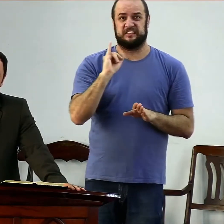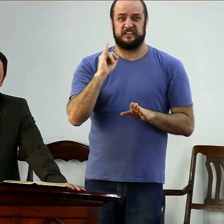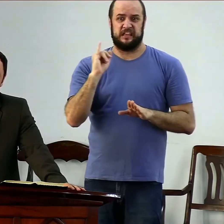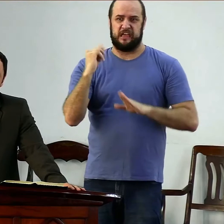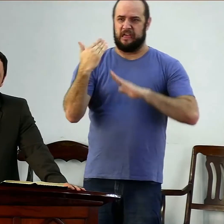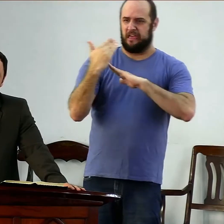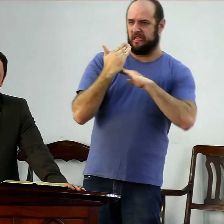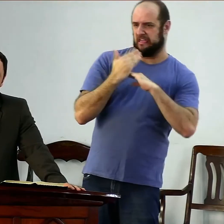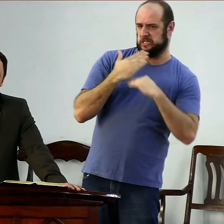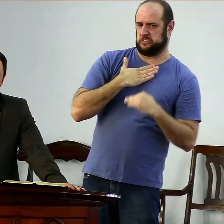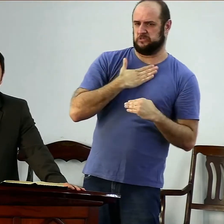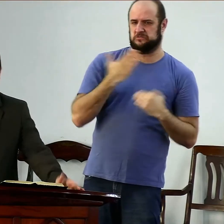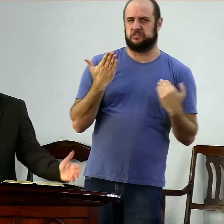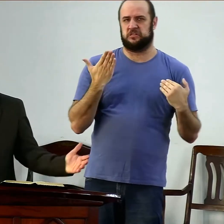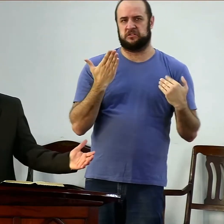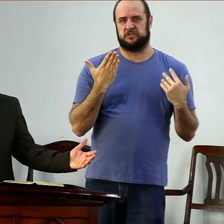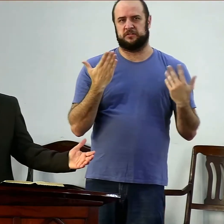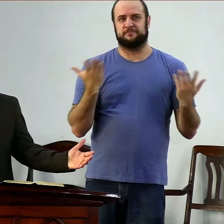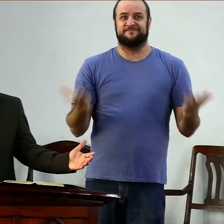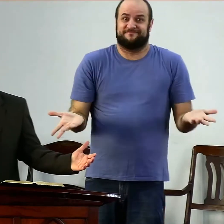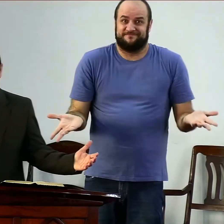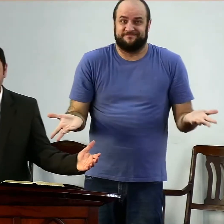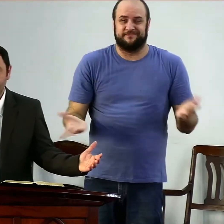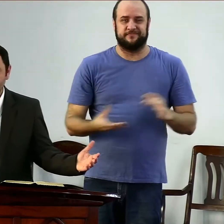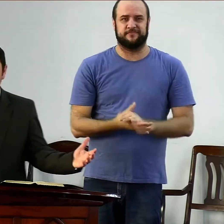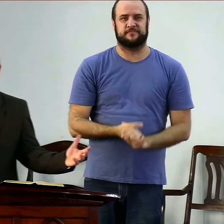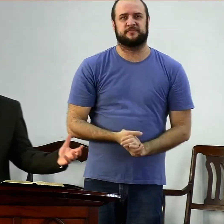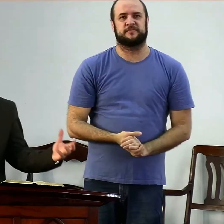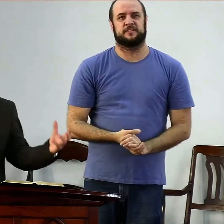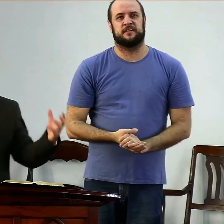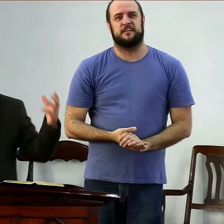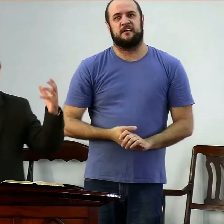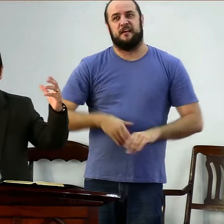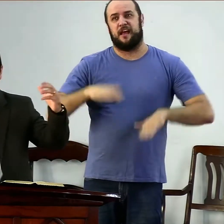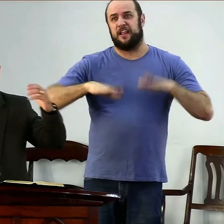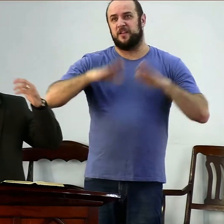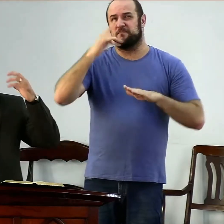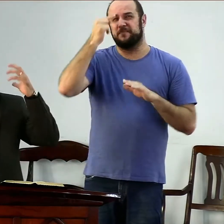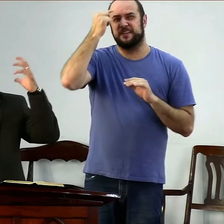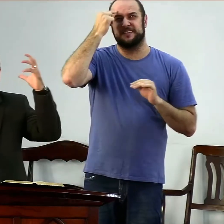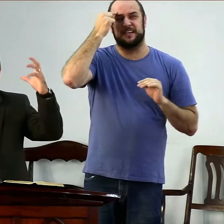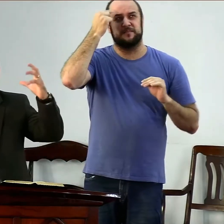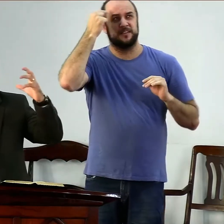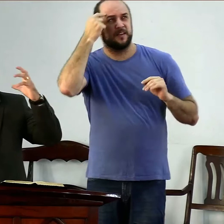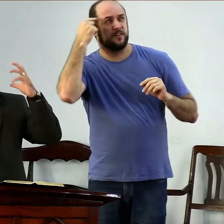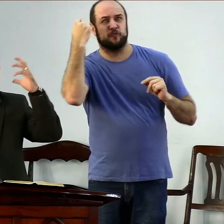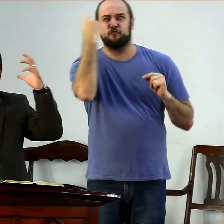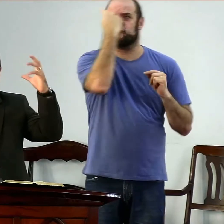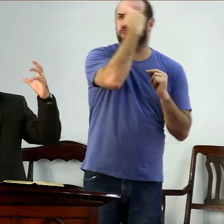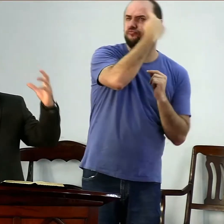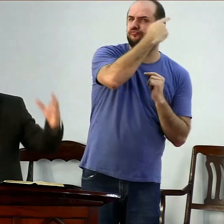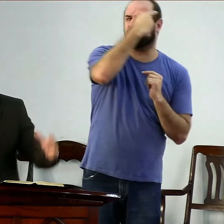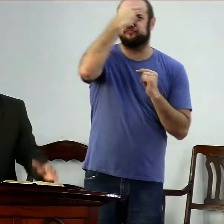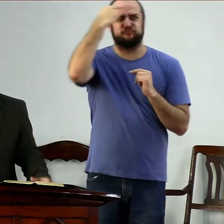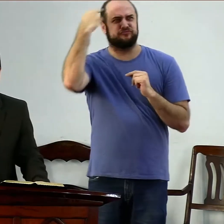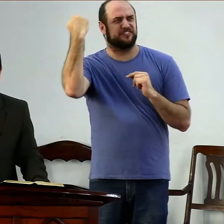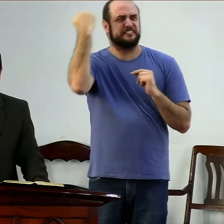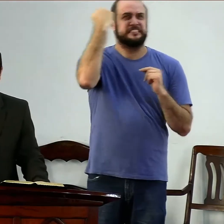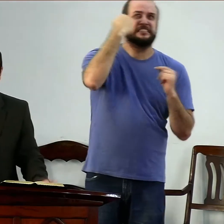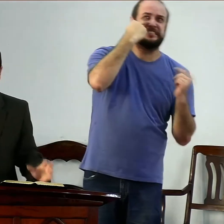problema. Às vezes, é esse pensamento que fica norteando a minha